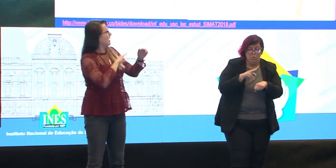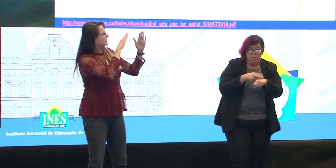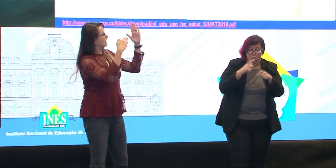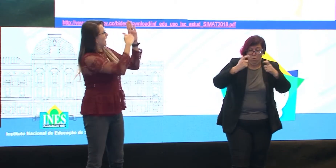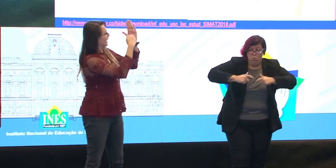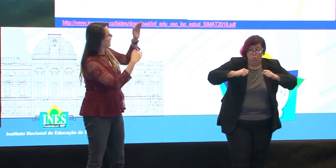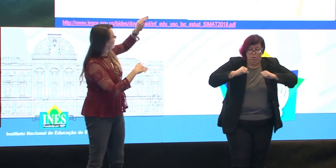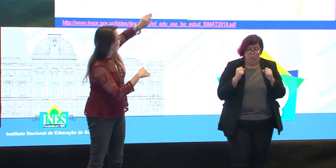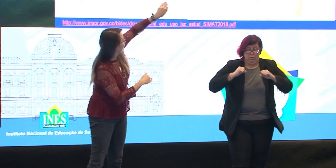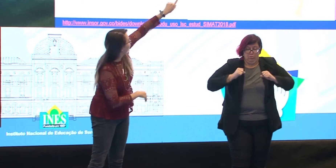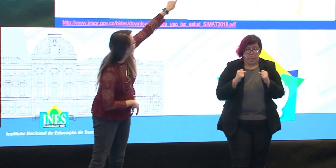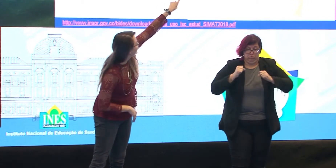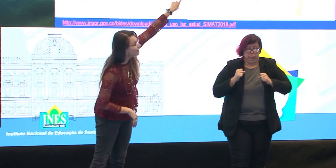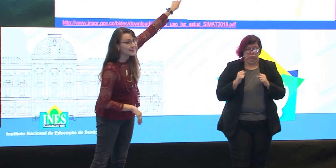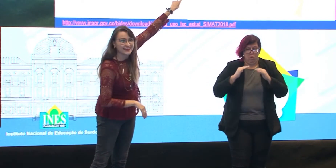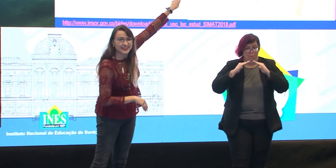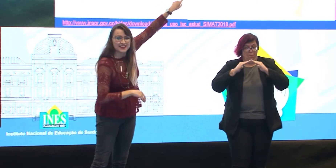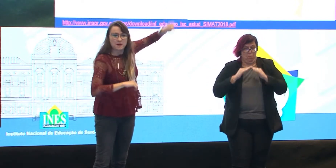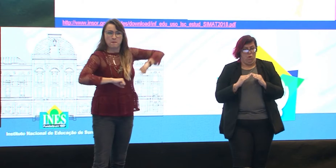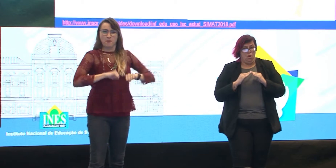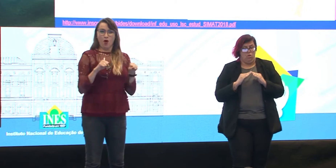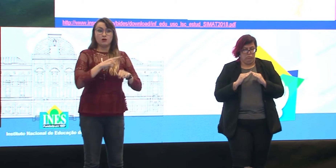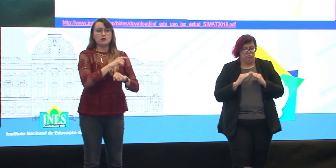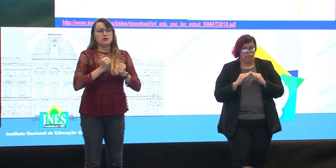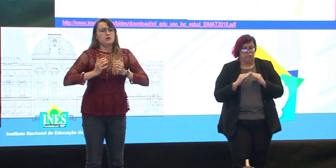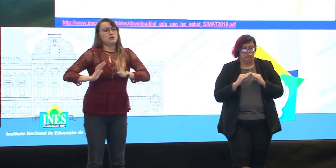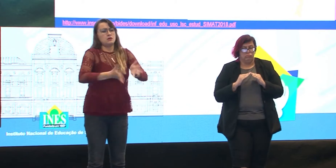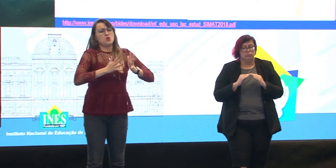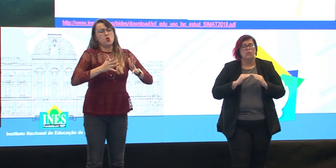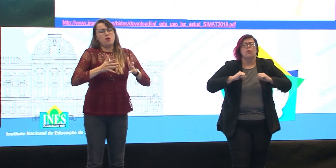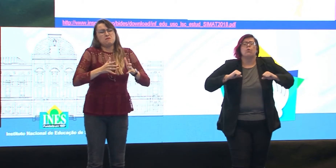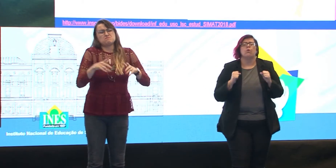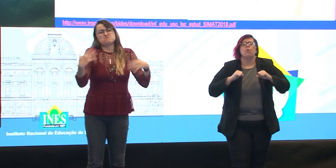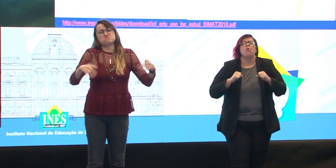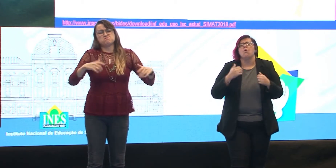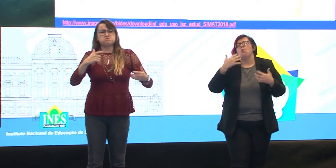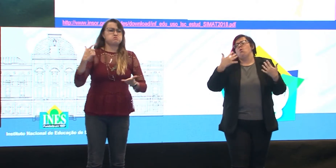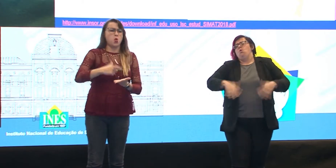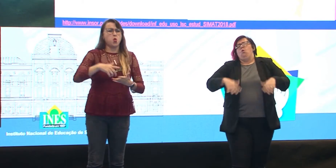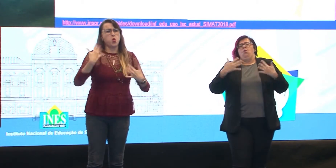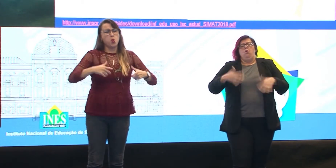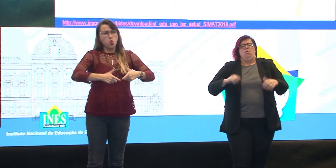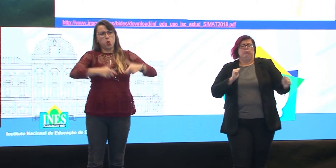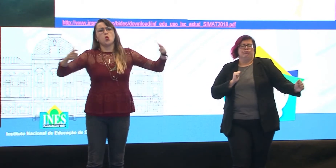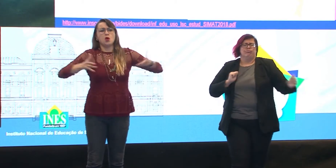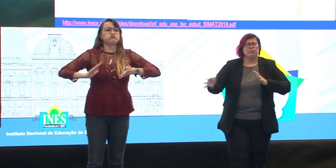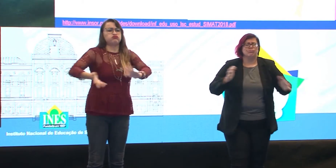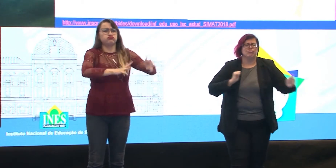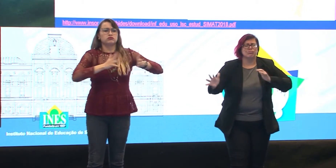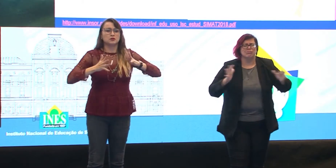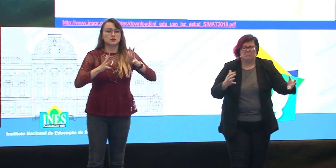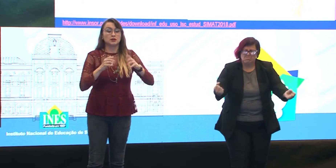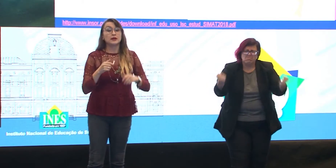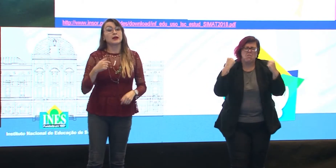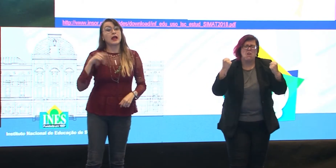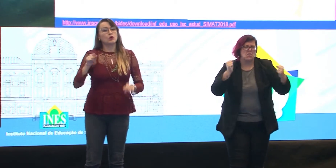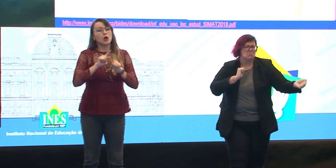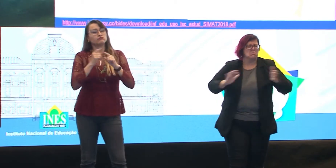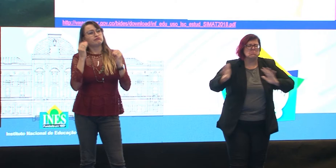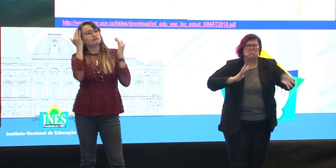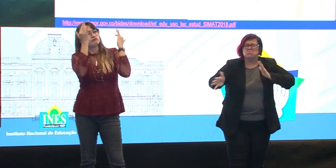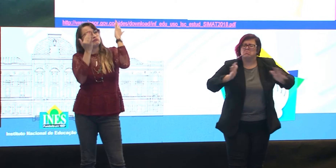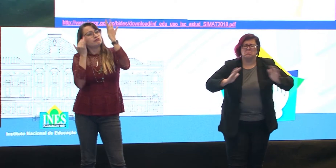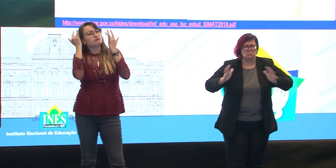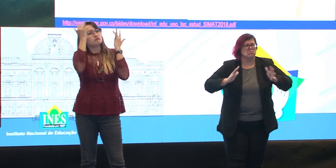Eu sou de Bogotá, que está bem no centro ali da Colômbia. É uma cidade onde a gente tem uma